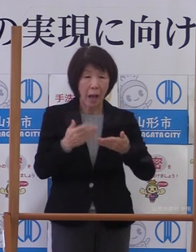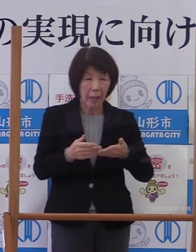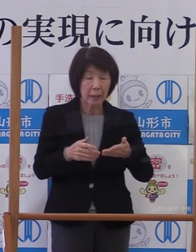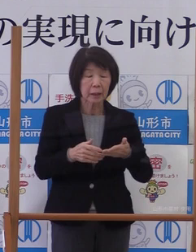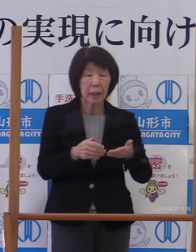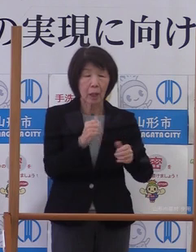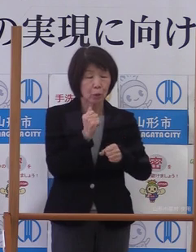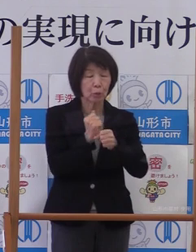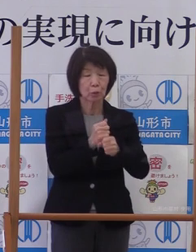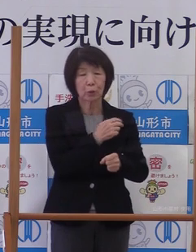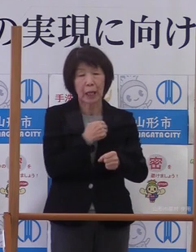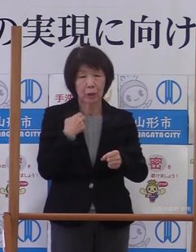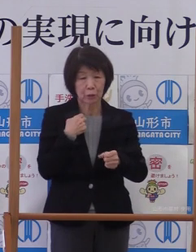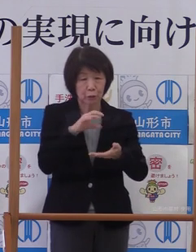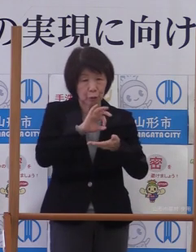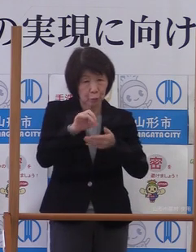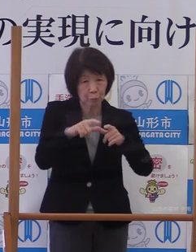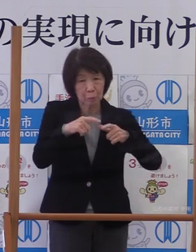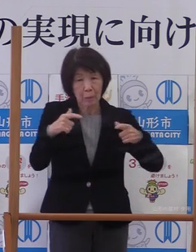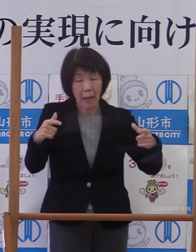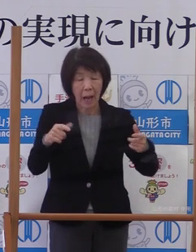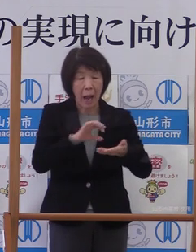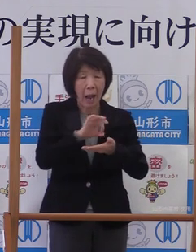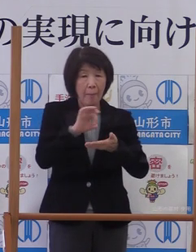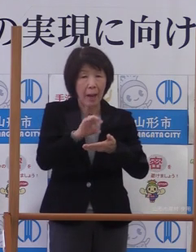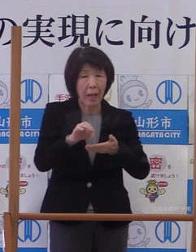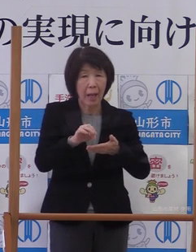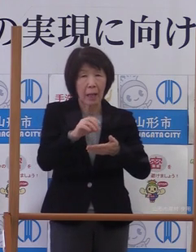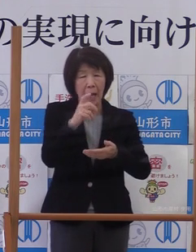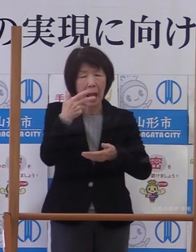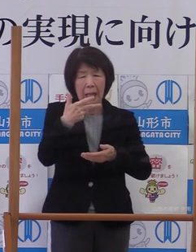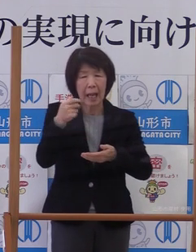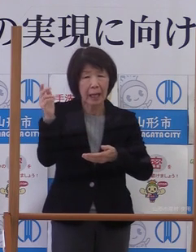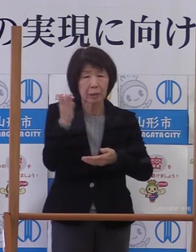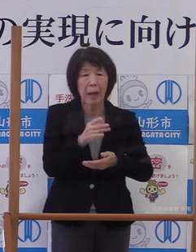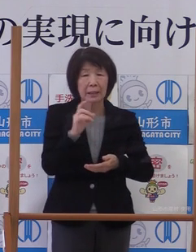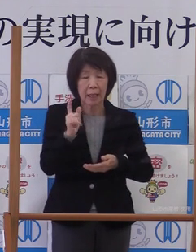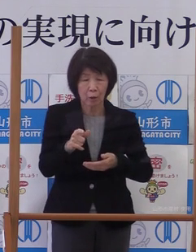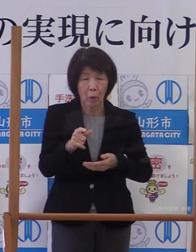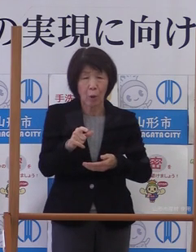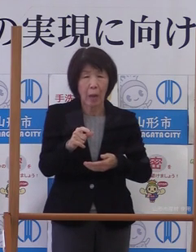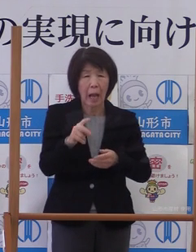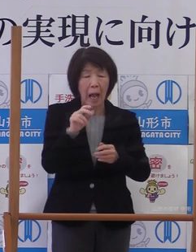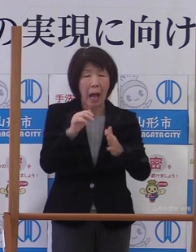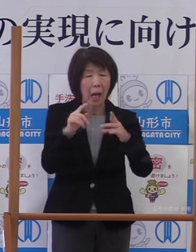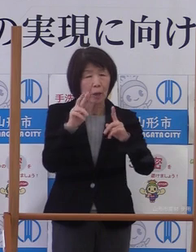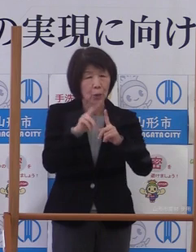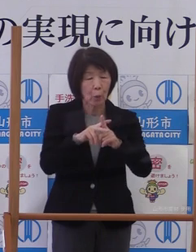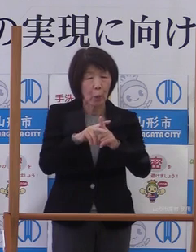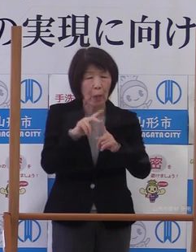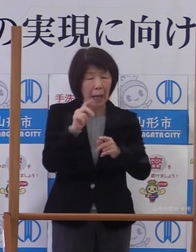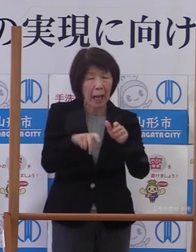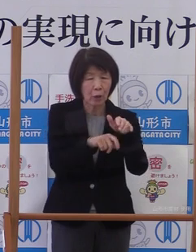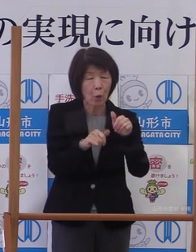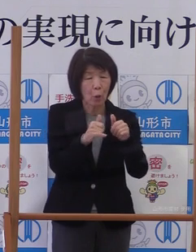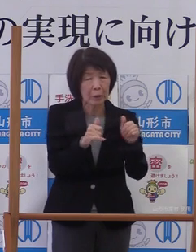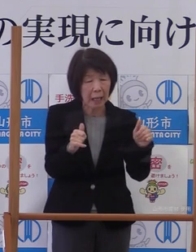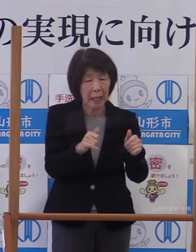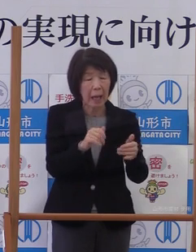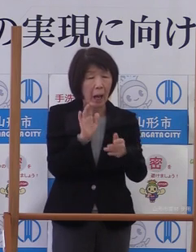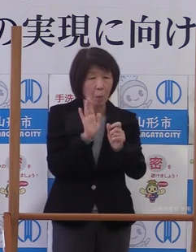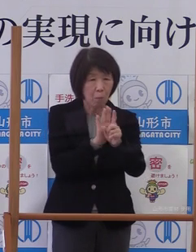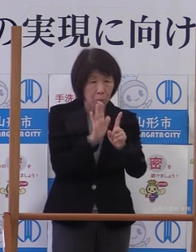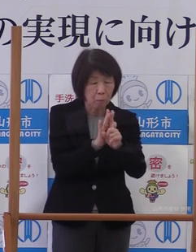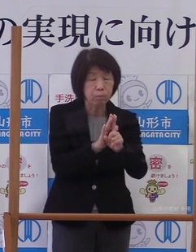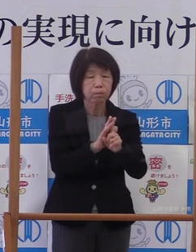による消費拡大に向け、販売農家の7割を占める小規模農家を支援し、農業者の減少や農産物